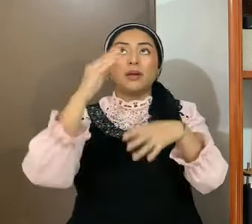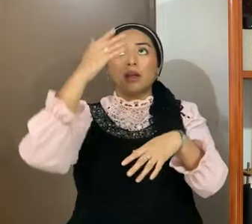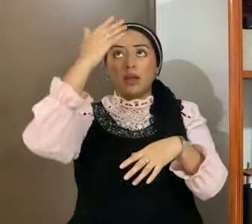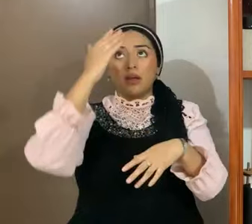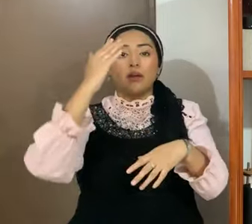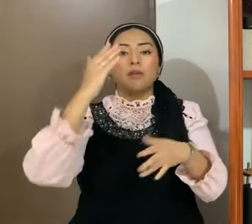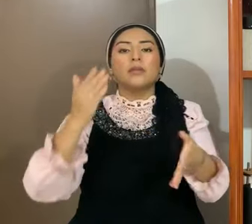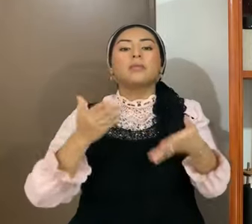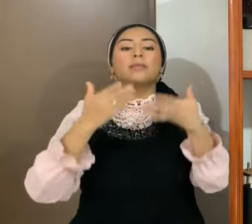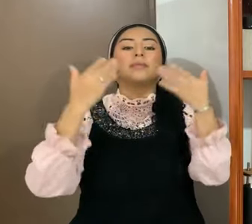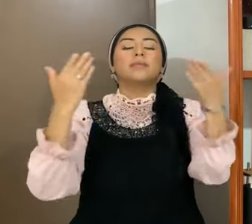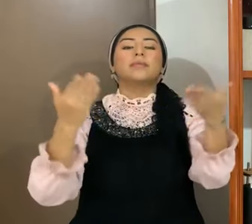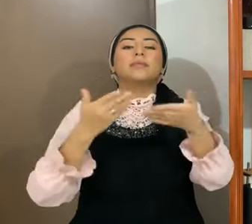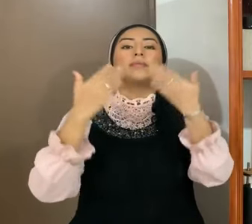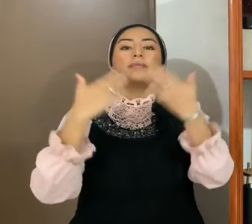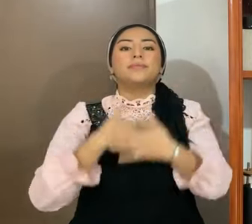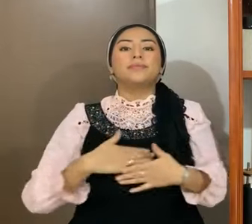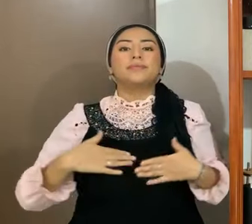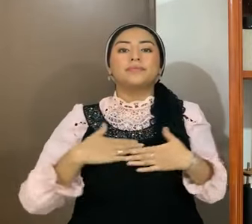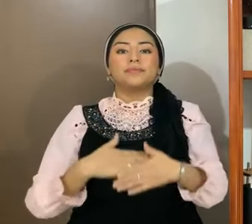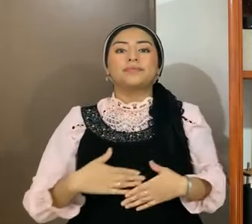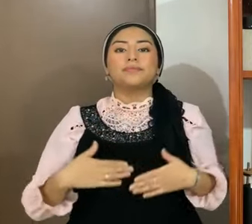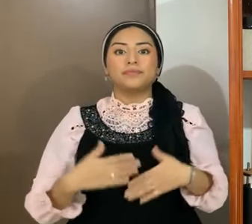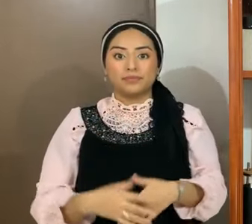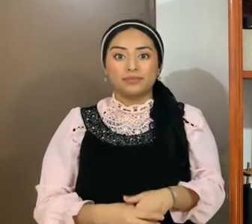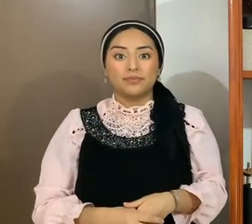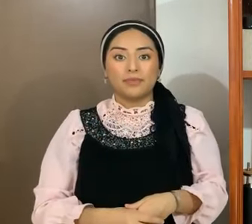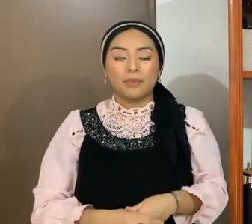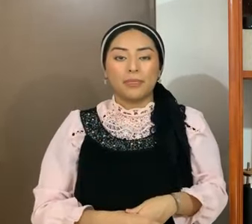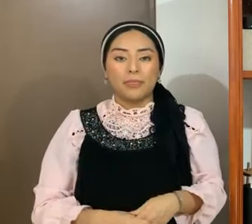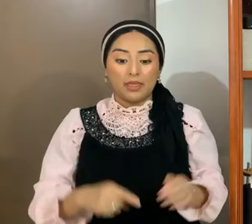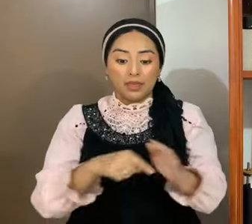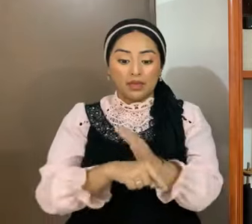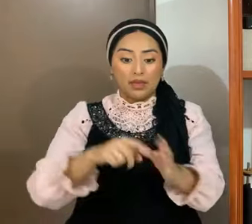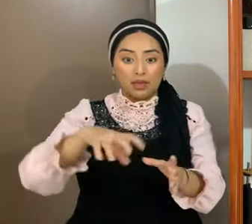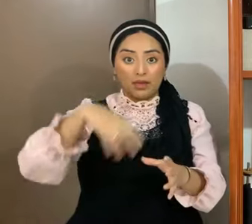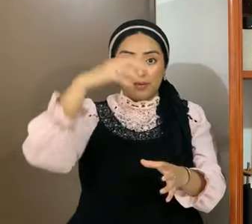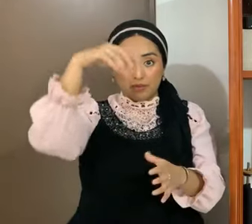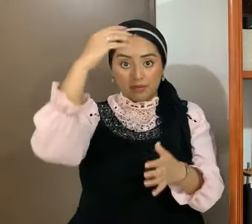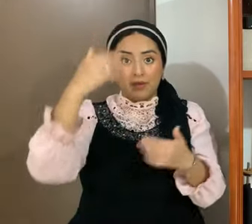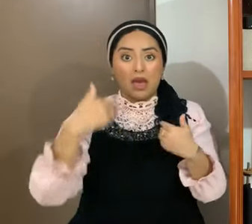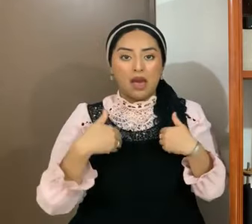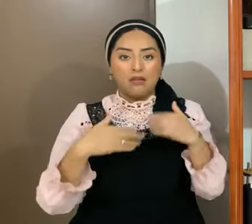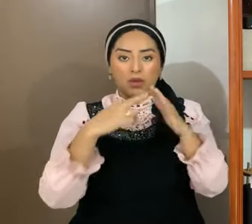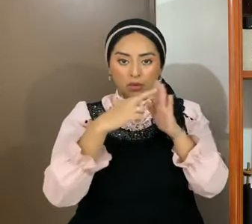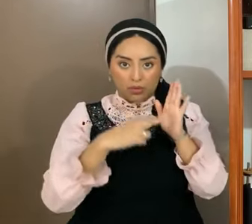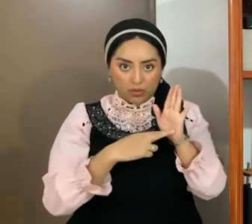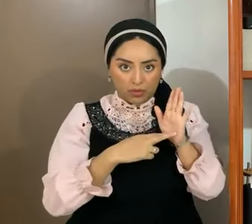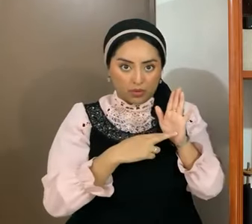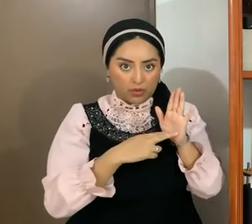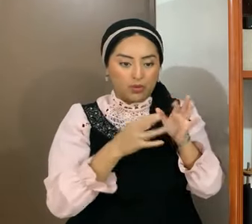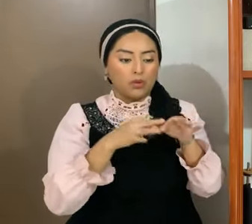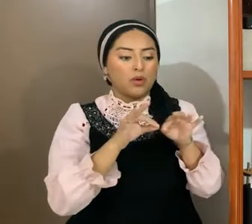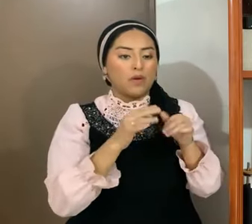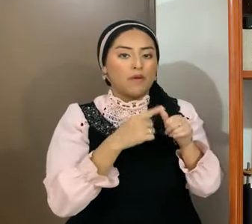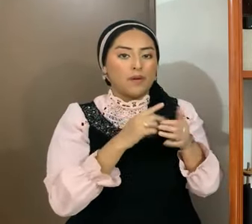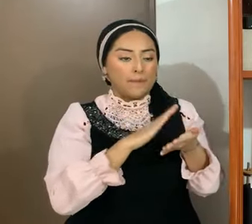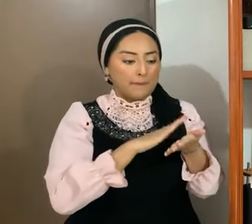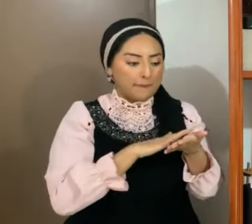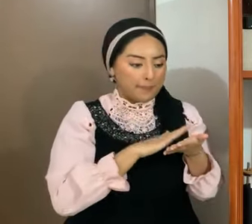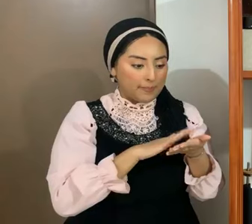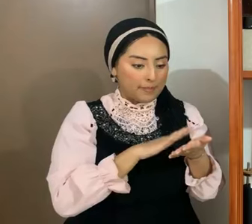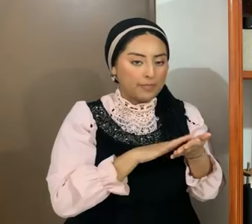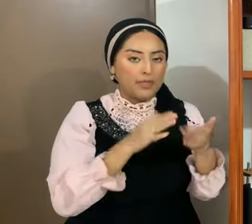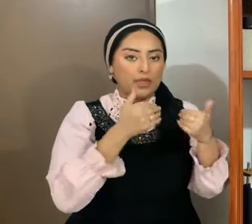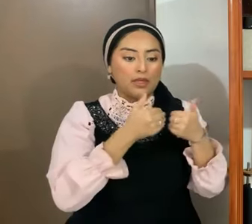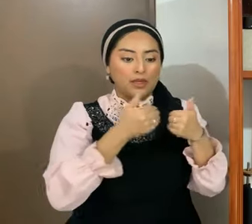grato para Yahweh. Fíjense cómo inclusive hasta el mismo sacrificio había ciertas reglas. Se tenía que lavar, se tenía